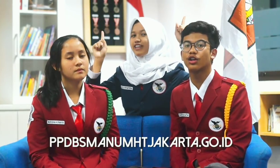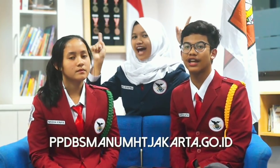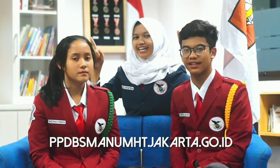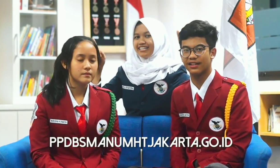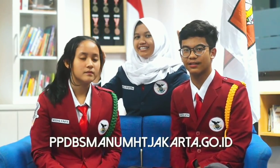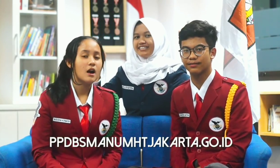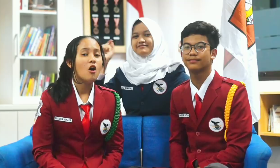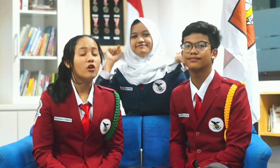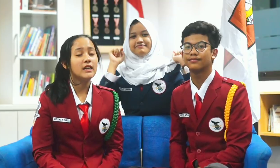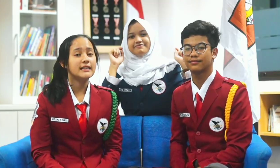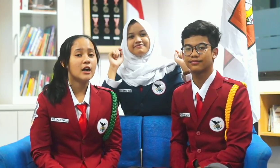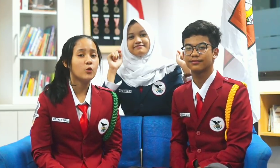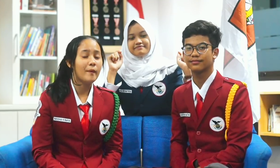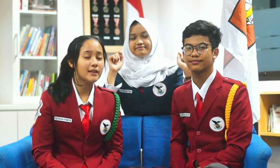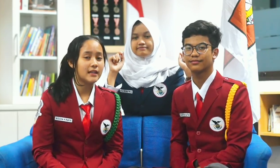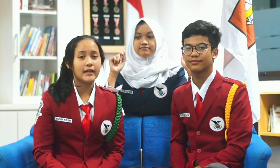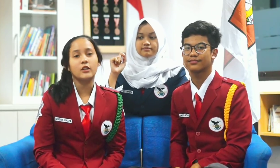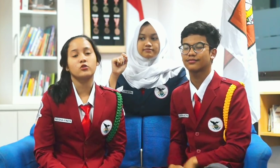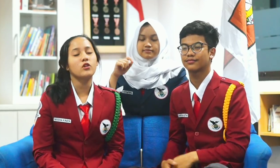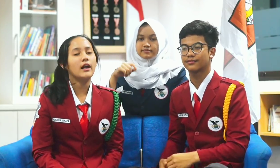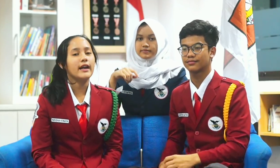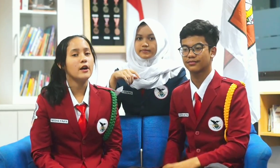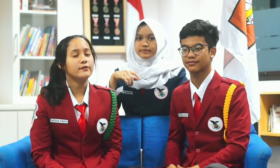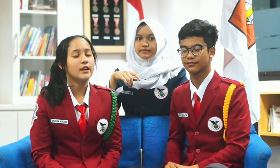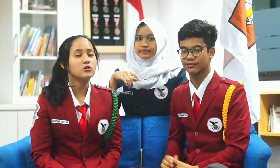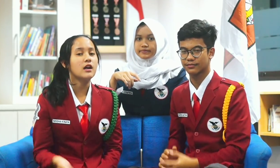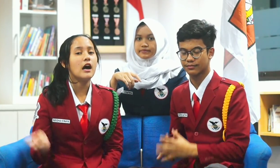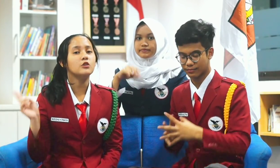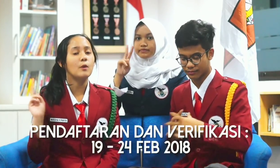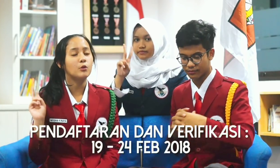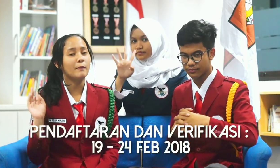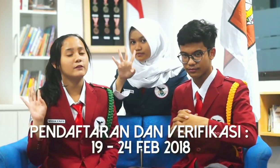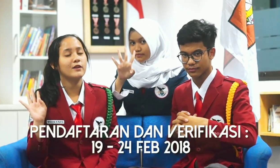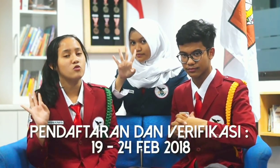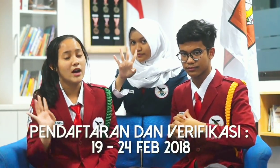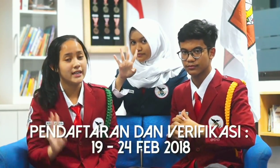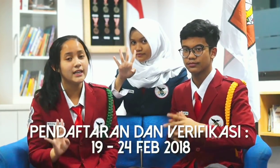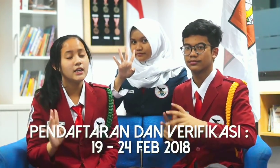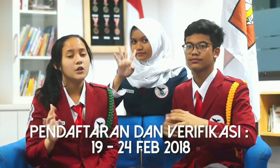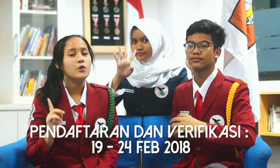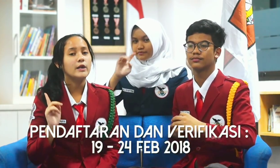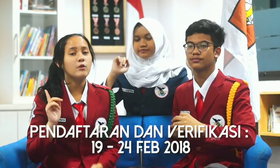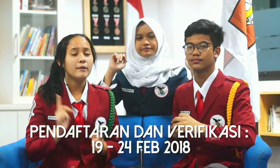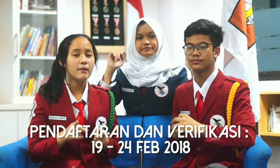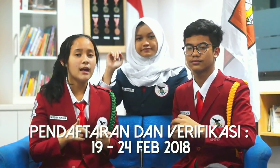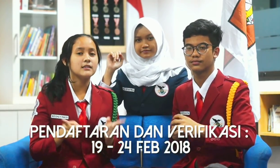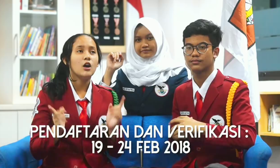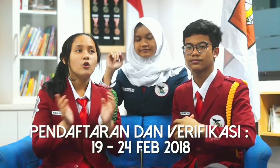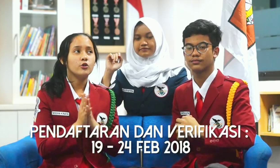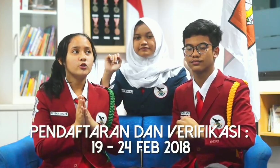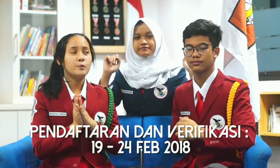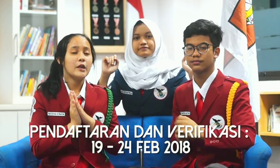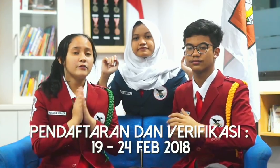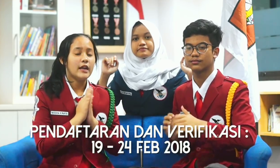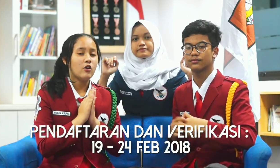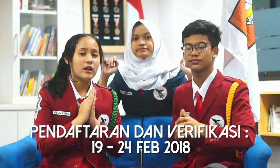ppdb.smanumht.jakarta.go.id. Oh iya, jangan lupa terakhir tuh kalian daftar tuh tanggal 24 Februari 2018. Untuk pendaftaran